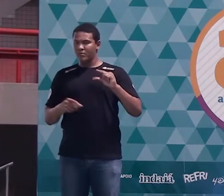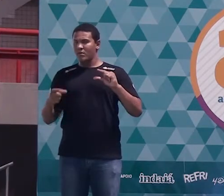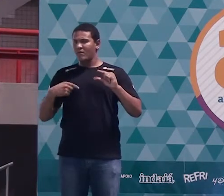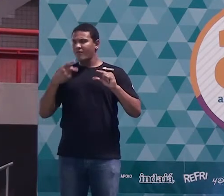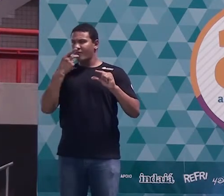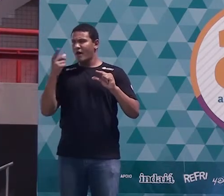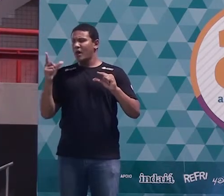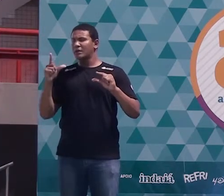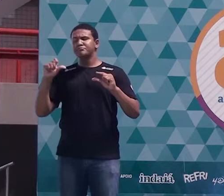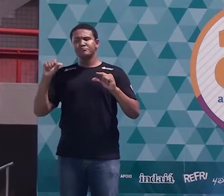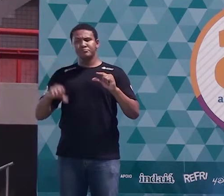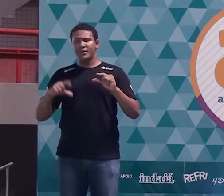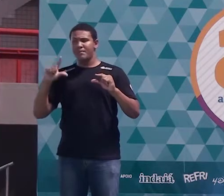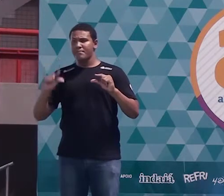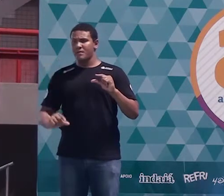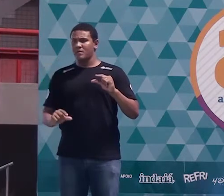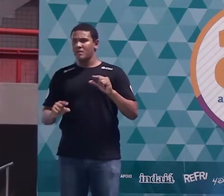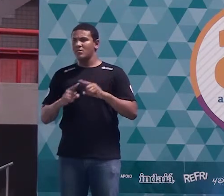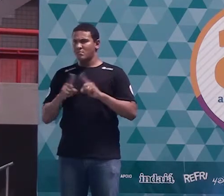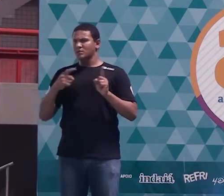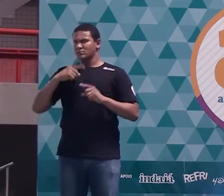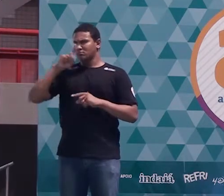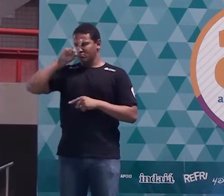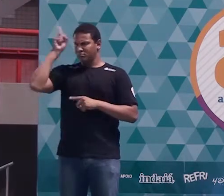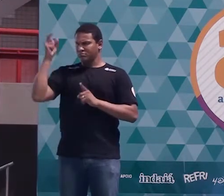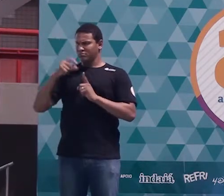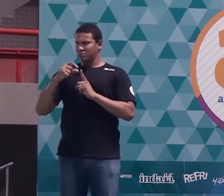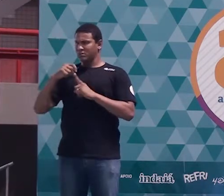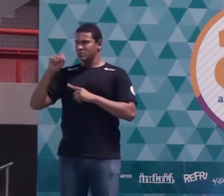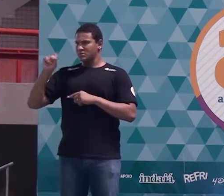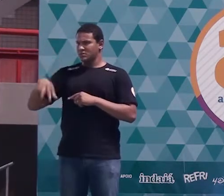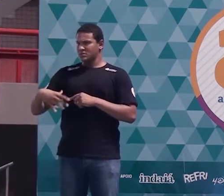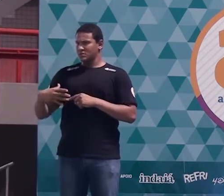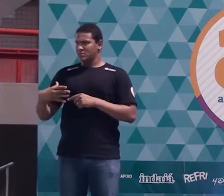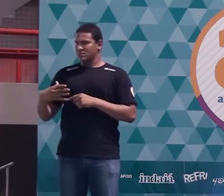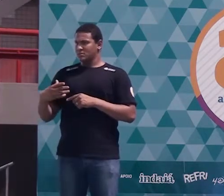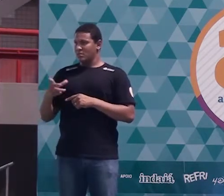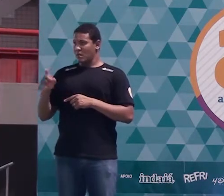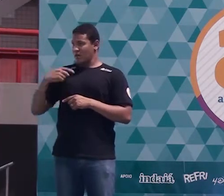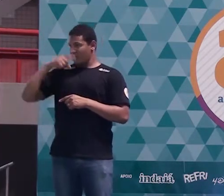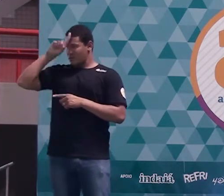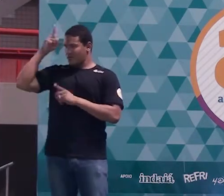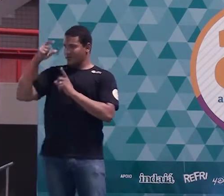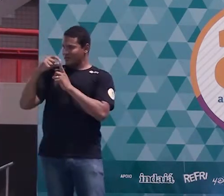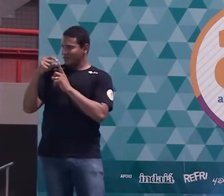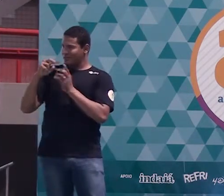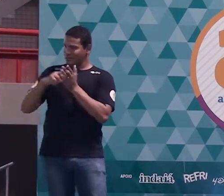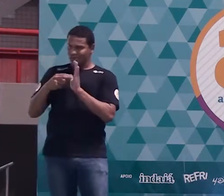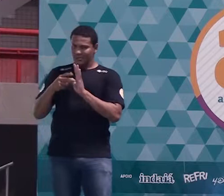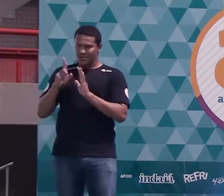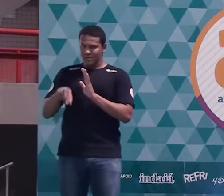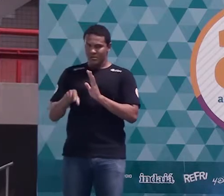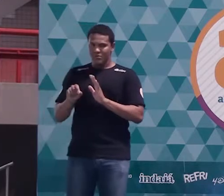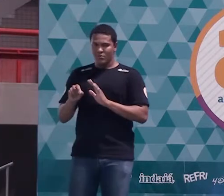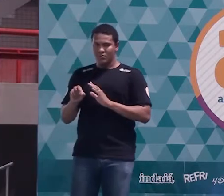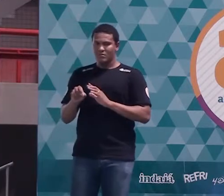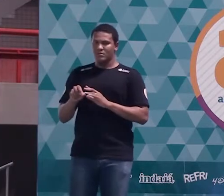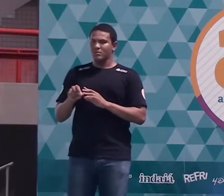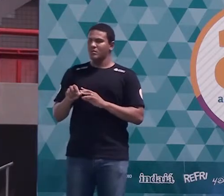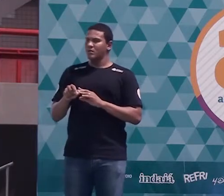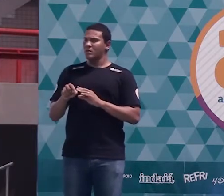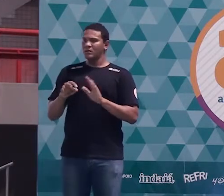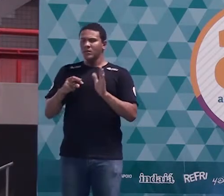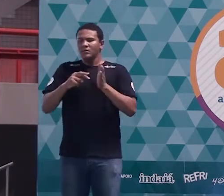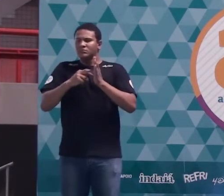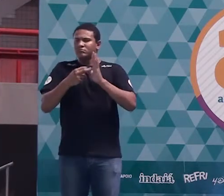menos ainda, mas invento palavras. O neologismo é a palavra inventada, que traduzem a